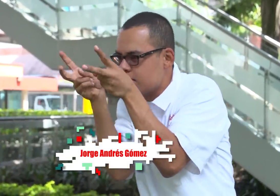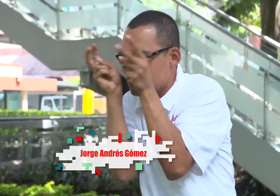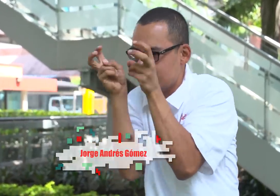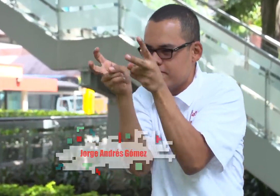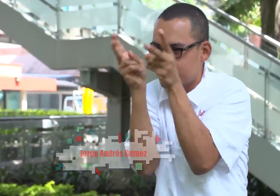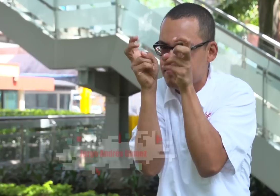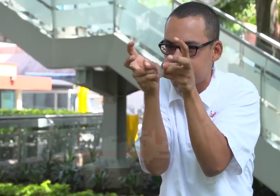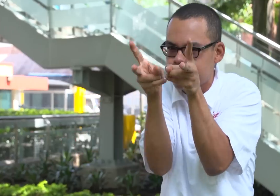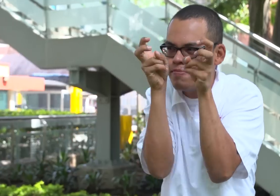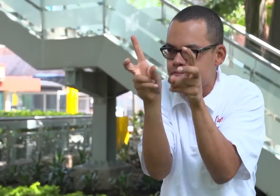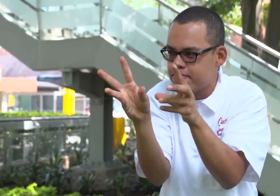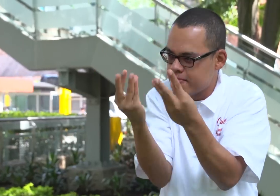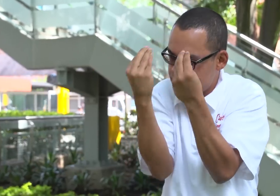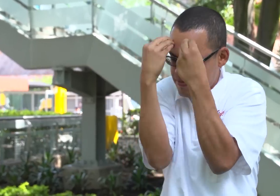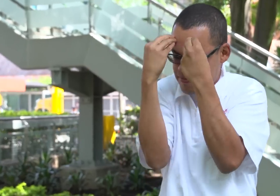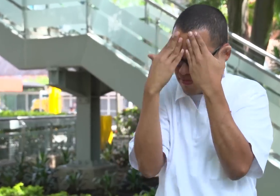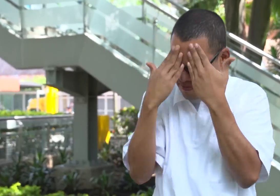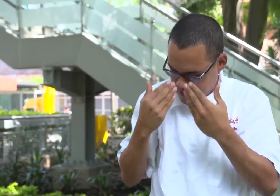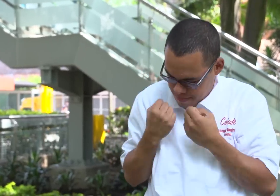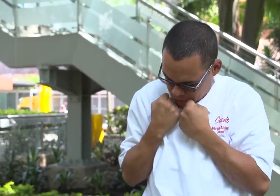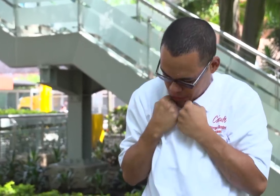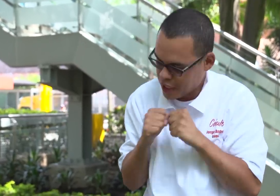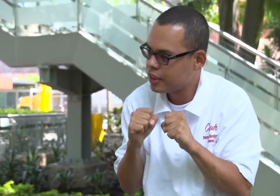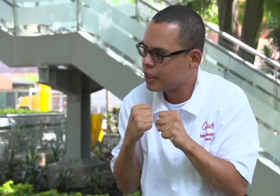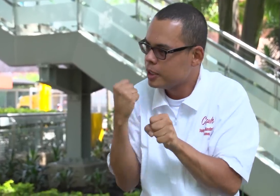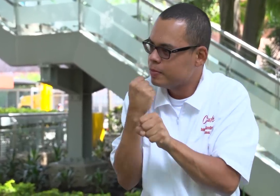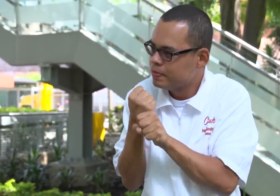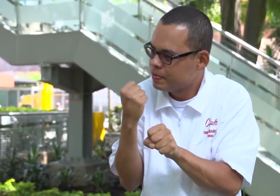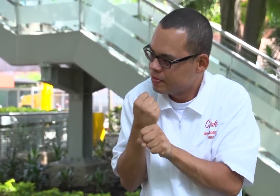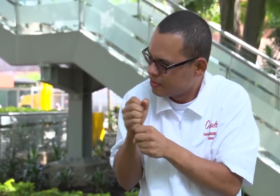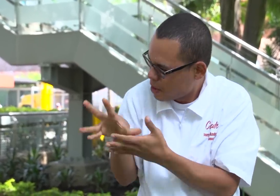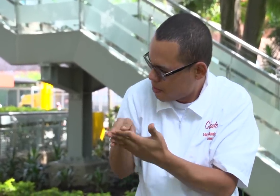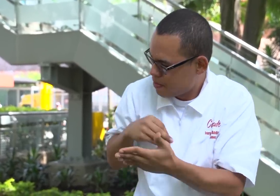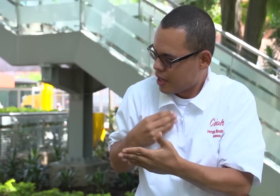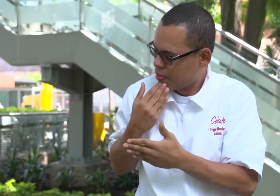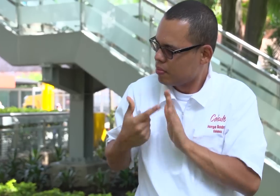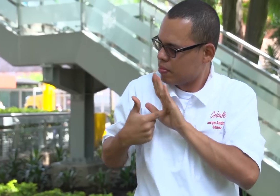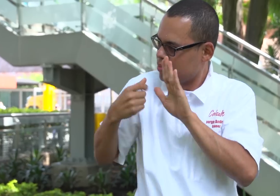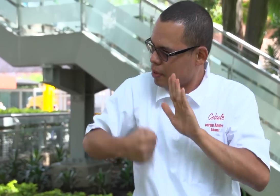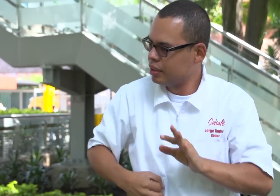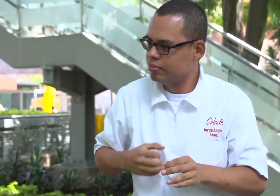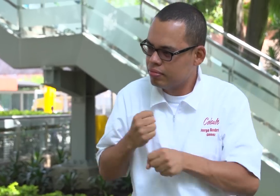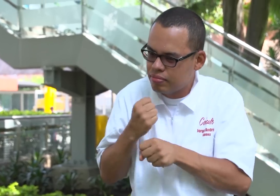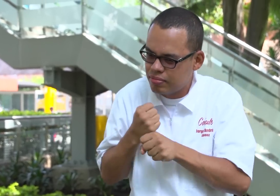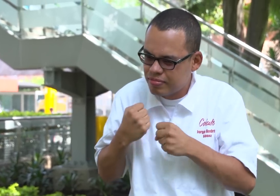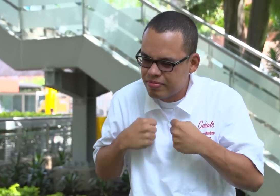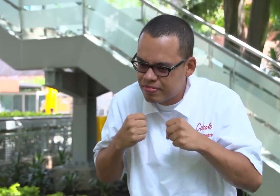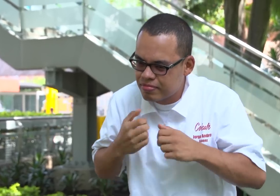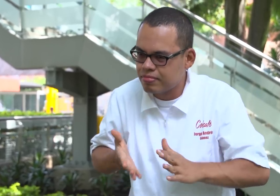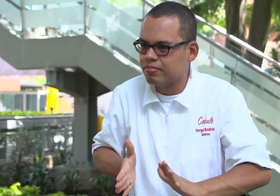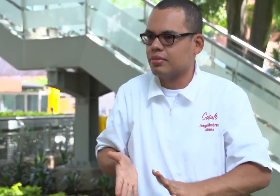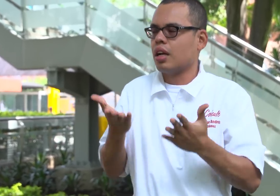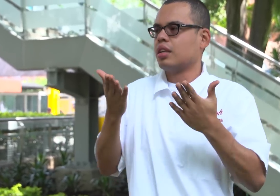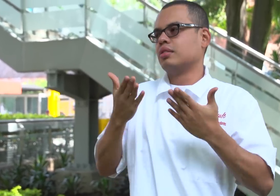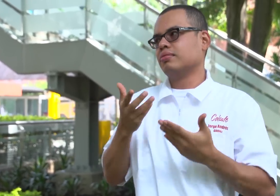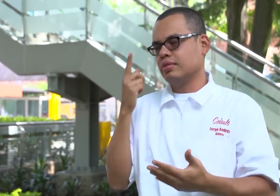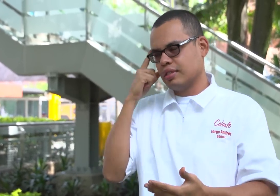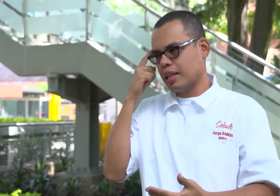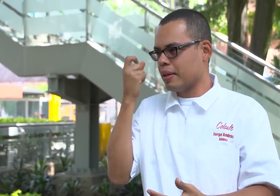empresa. Entonces, cuando ingresé acá en la empresa, empecé a aprender muchas cosas y me he esforzado mucho por aprender en el trabajo, para poder reflejarlo en el trabajo, y